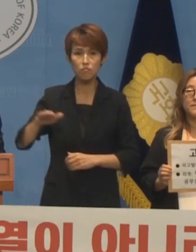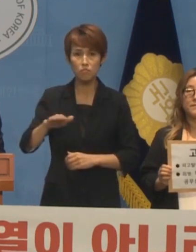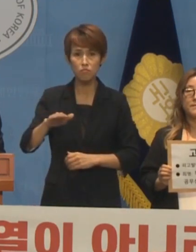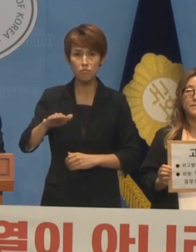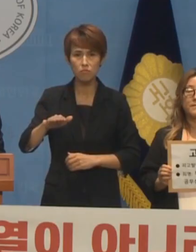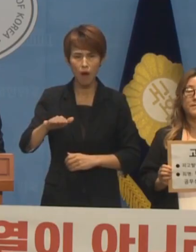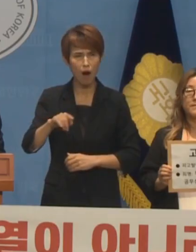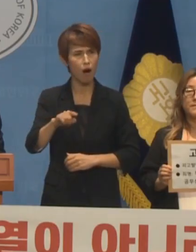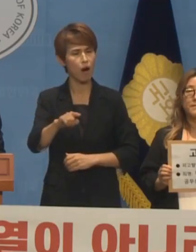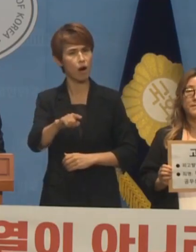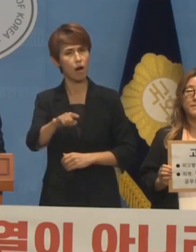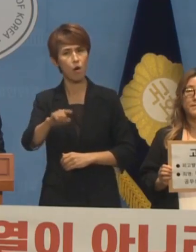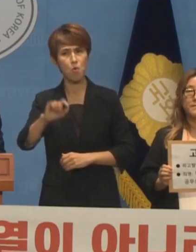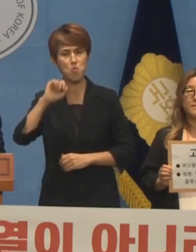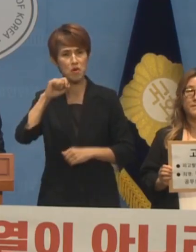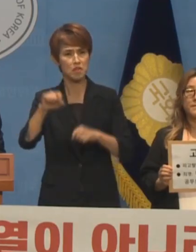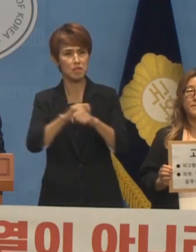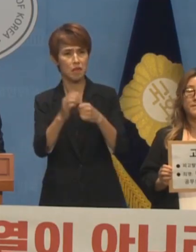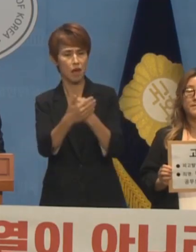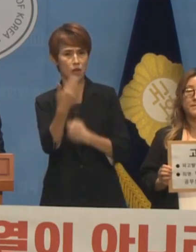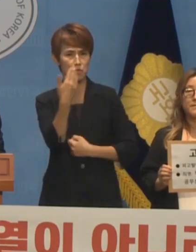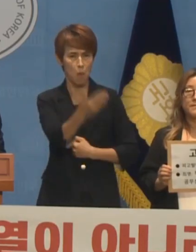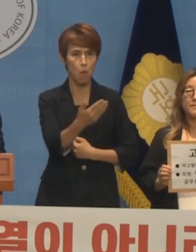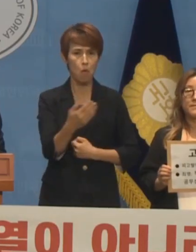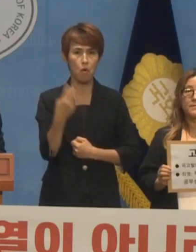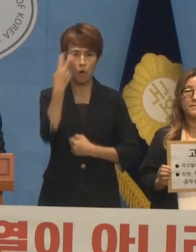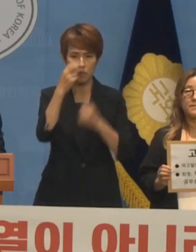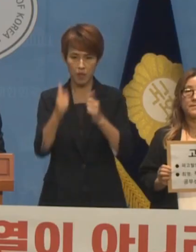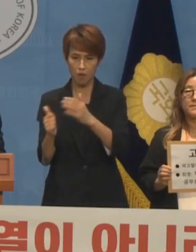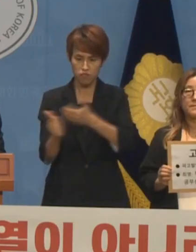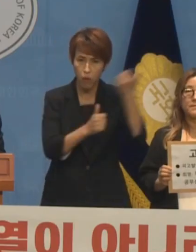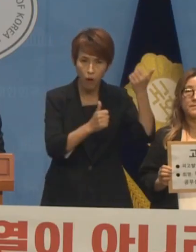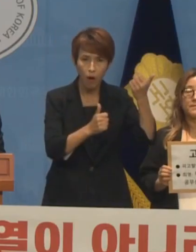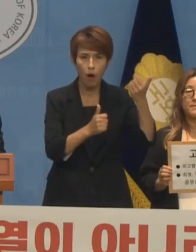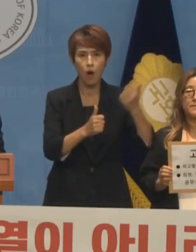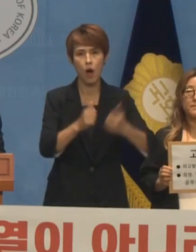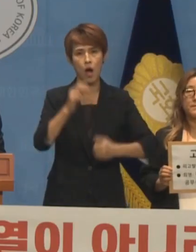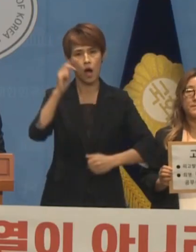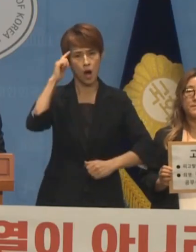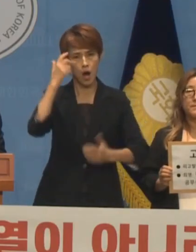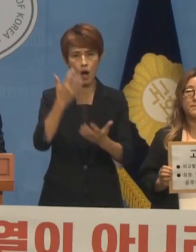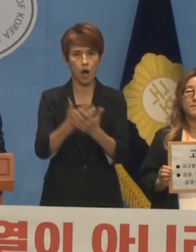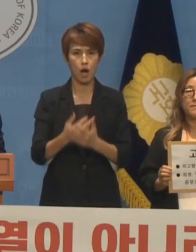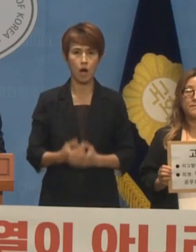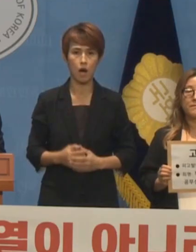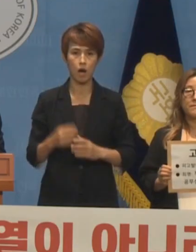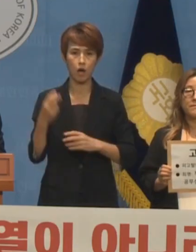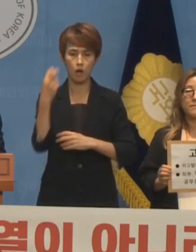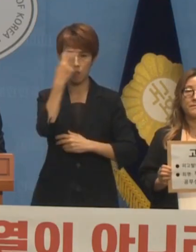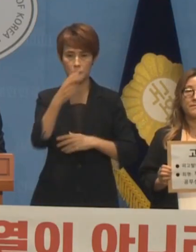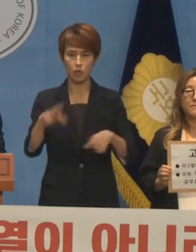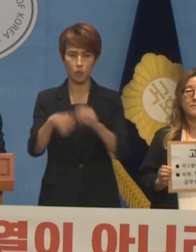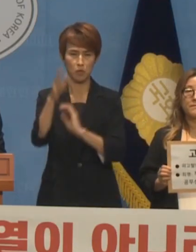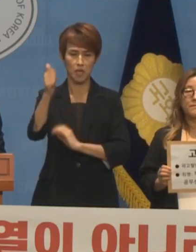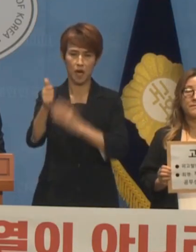사실상 불가능한 특혜성 피의자 조사를 받도록 검찰총장을 패싱하고